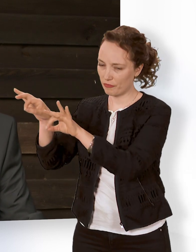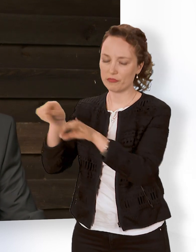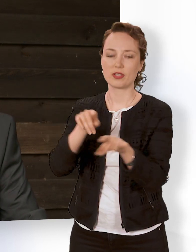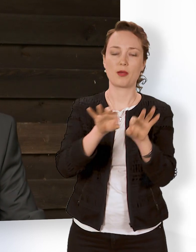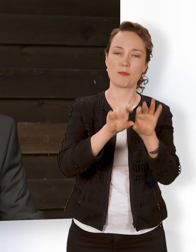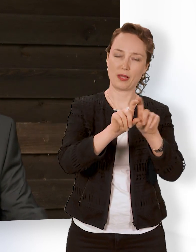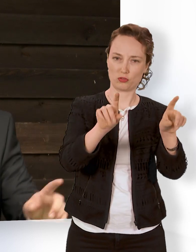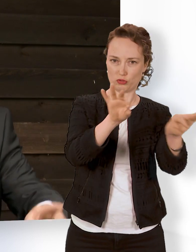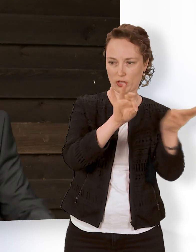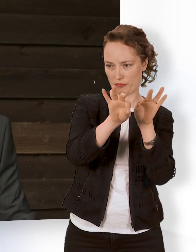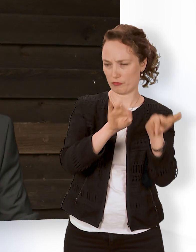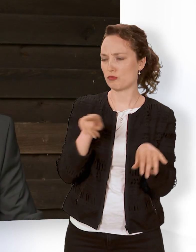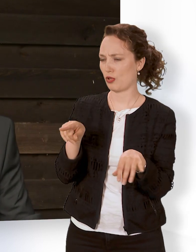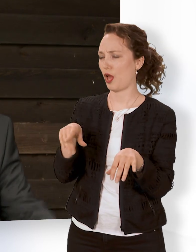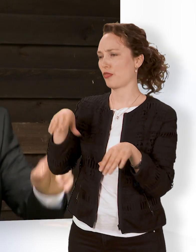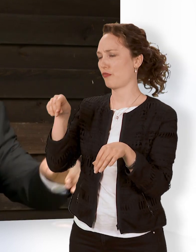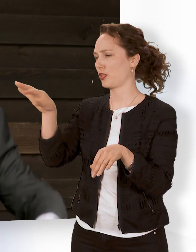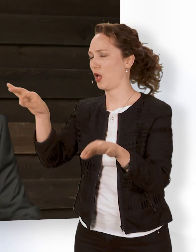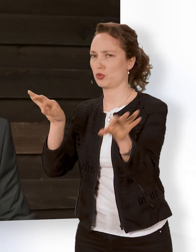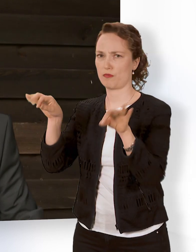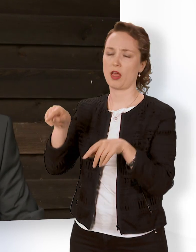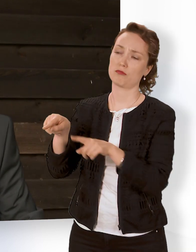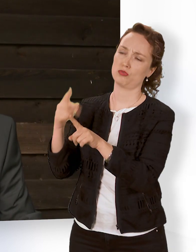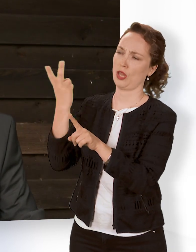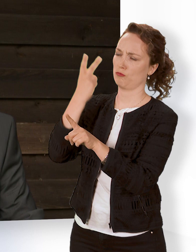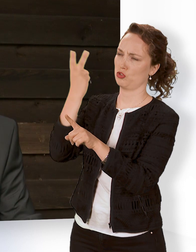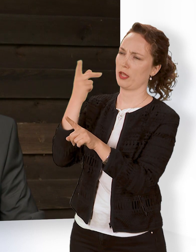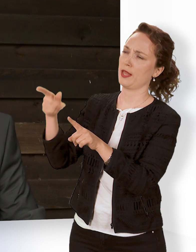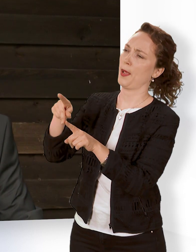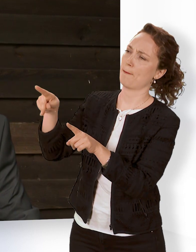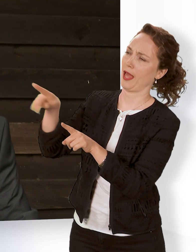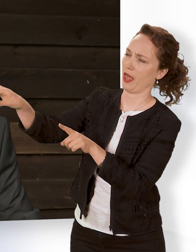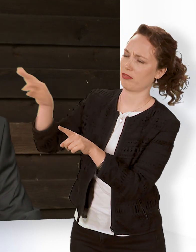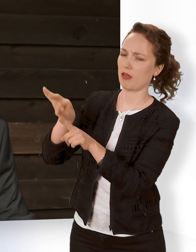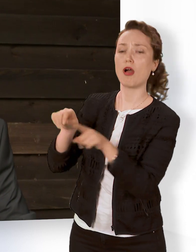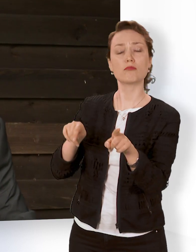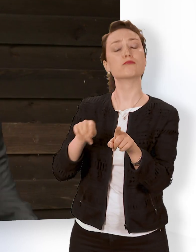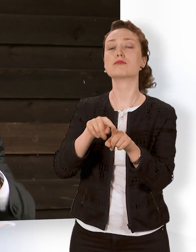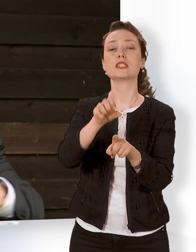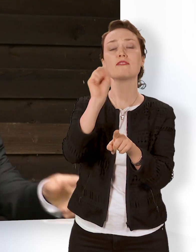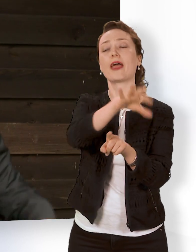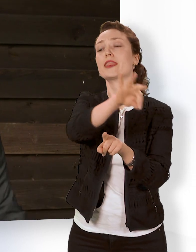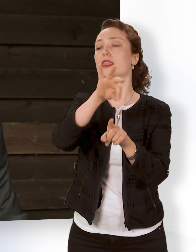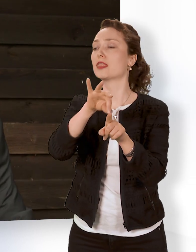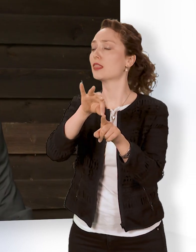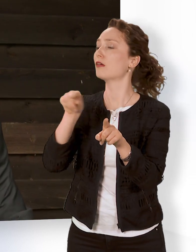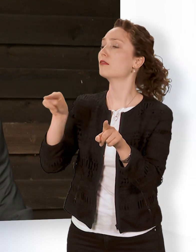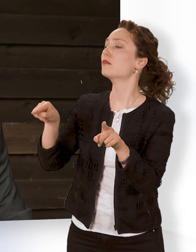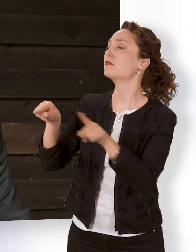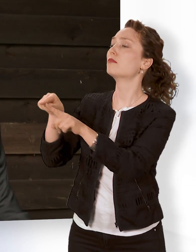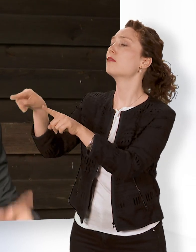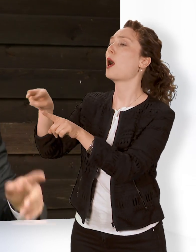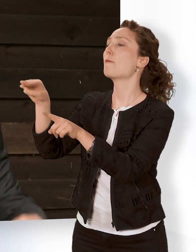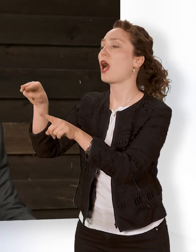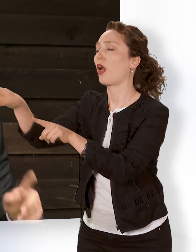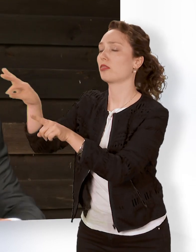eine angefangen auszuwählen. Natürlich hat er den Peter genommen, der andere hat den Sven genommen, dann hat der andere wieder den Martin